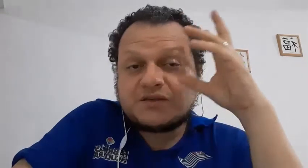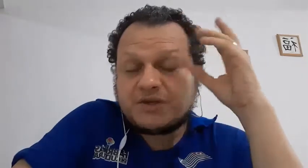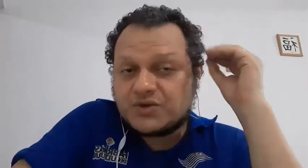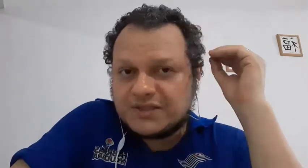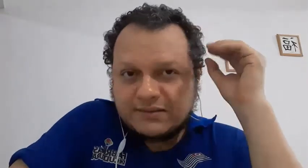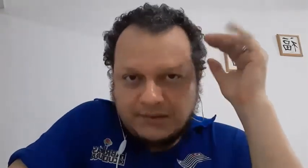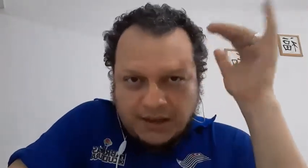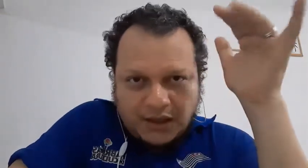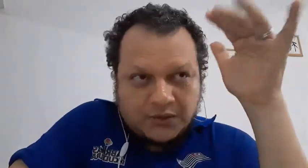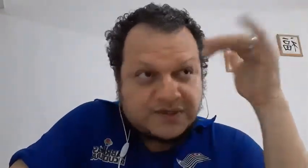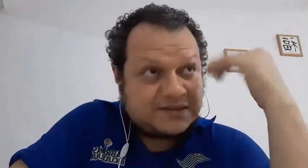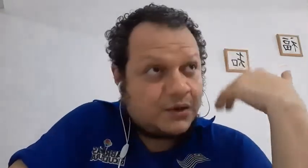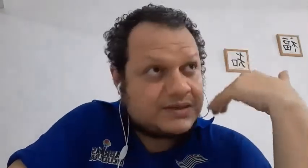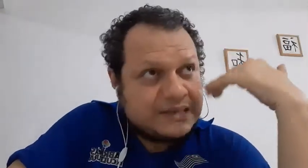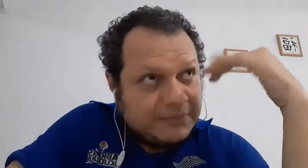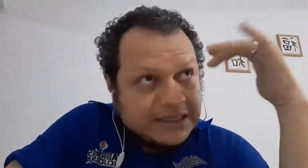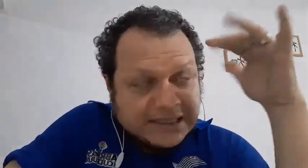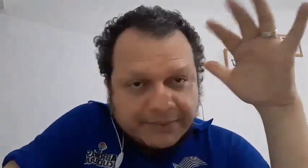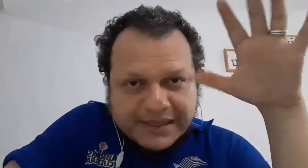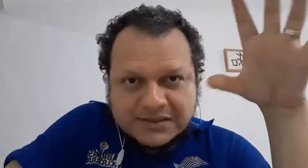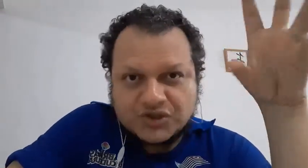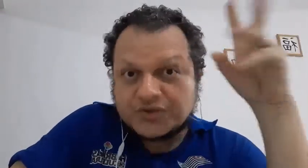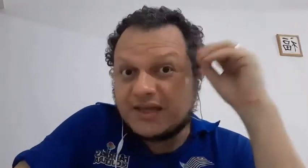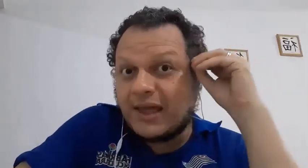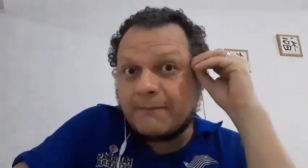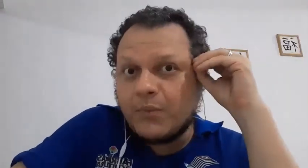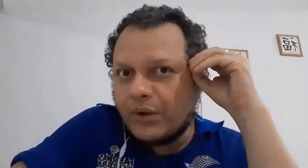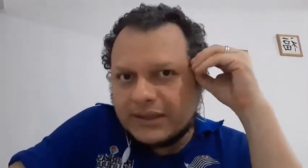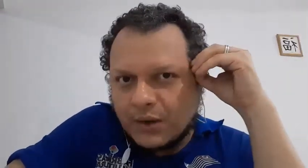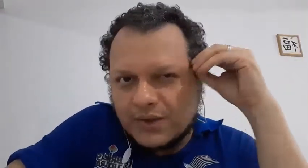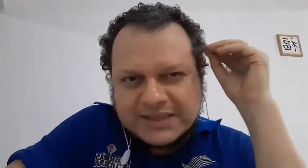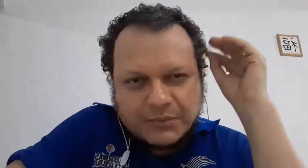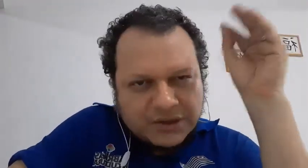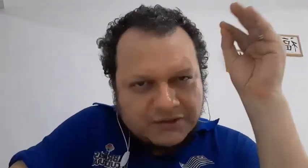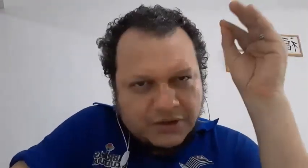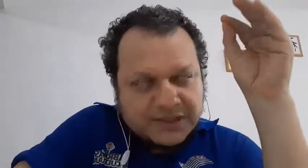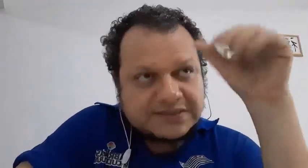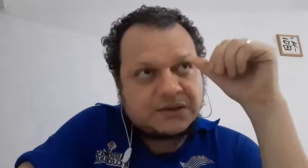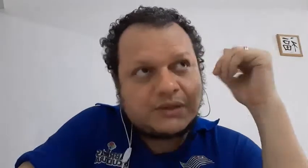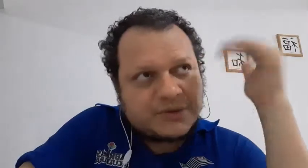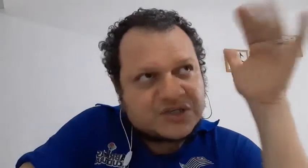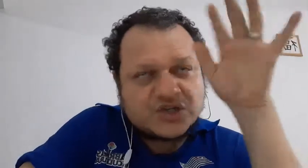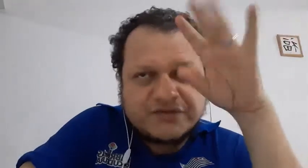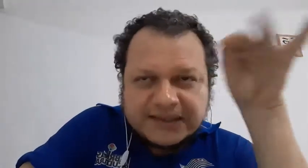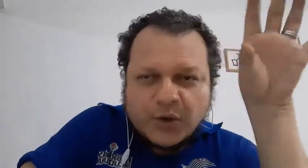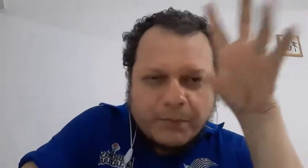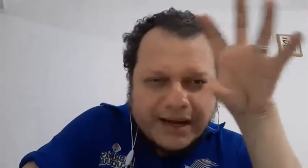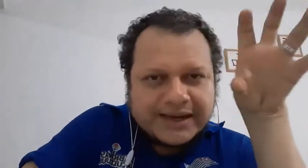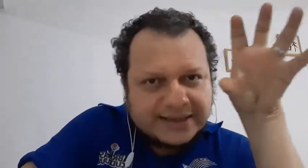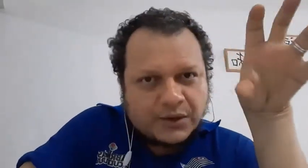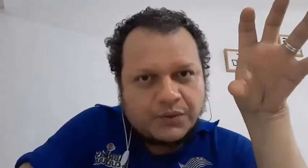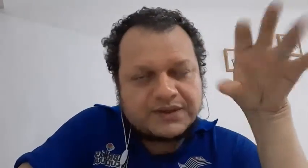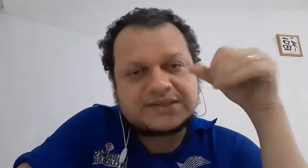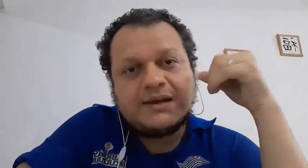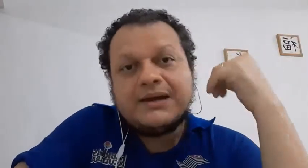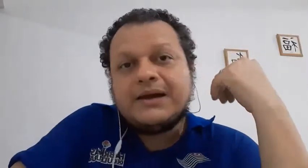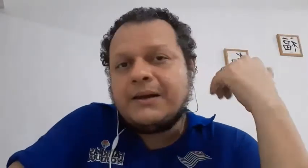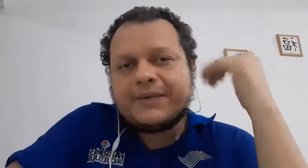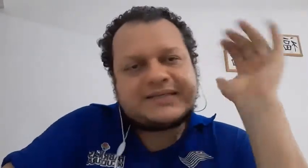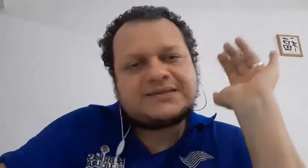vídeos inteiros, vocês têm uma semana para assistir. Eu sei que é muita coisa, muita informação, depois a gente vai decupar cada coisa, mas é assim